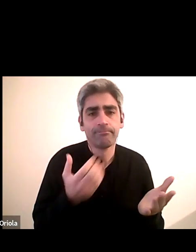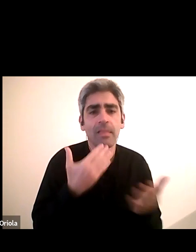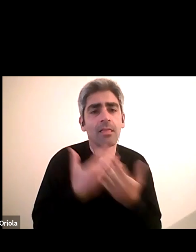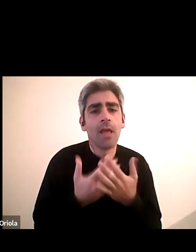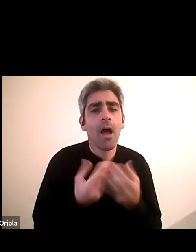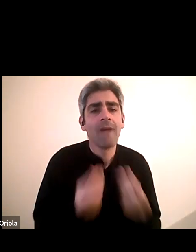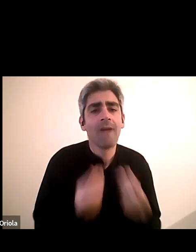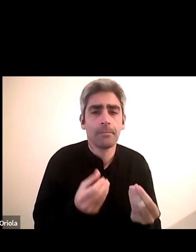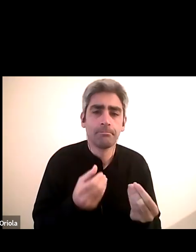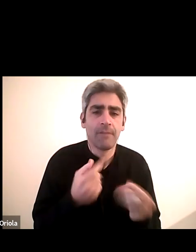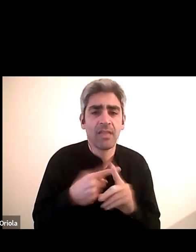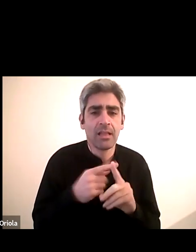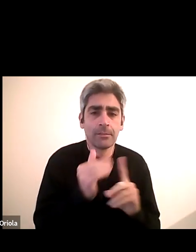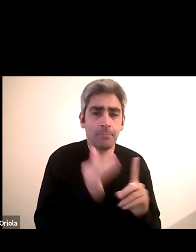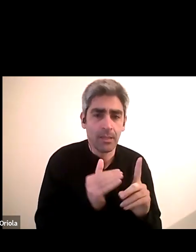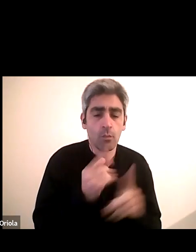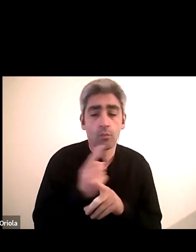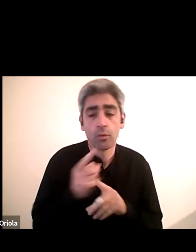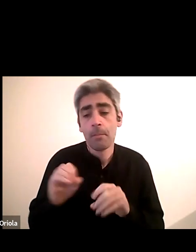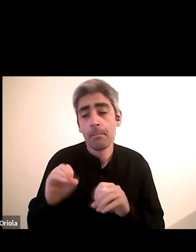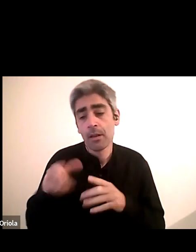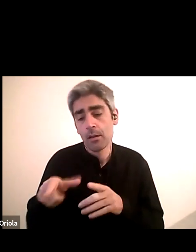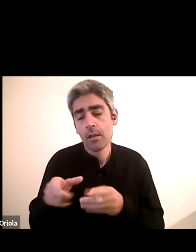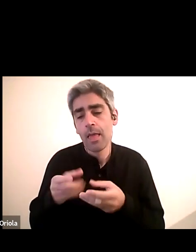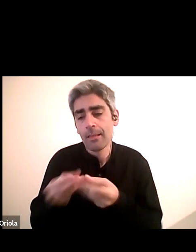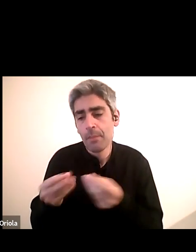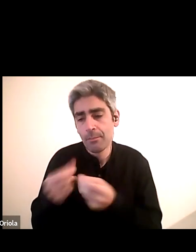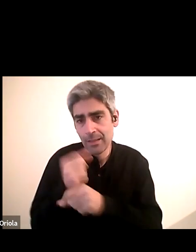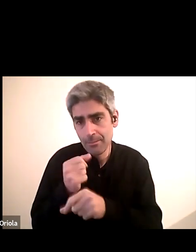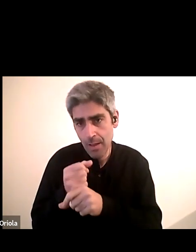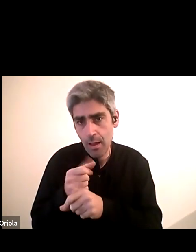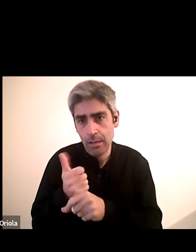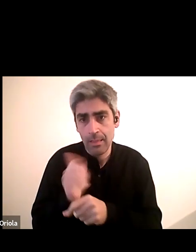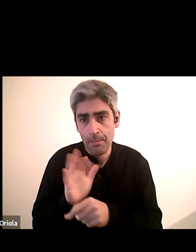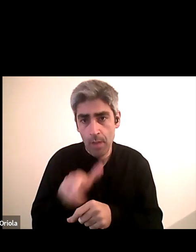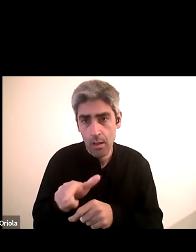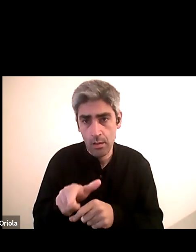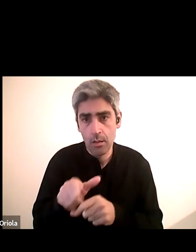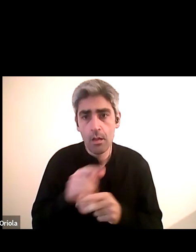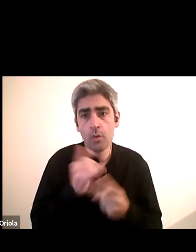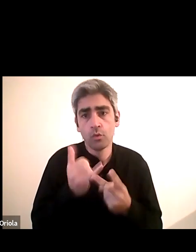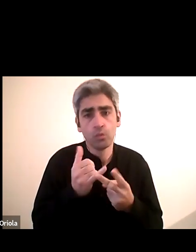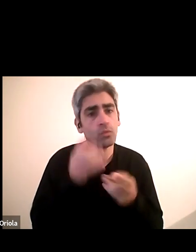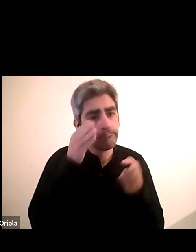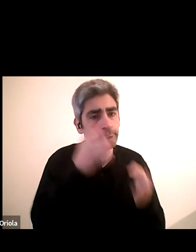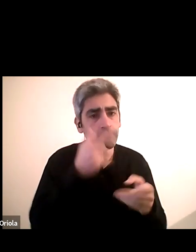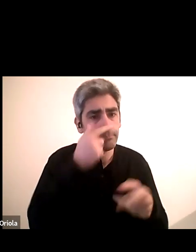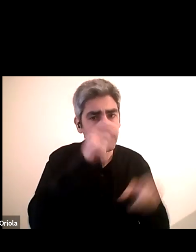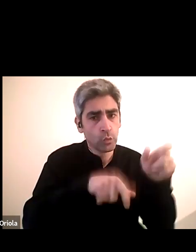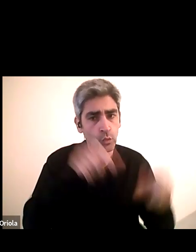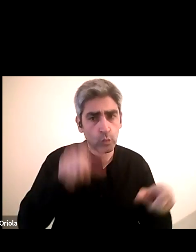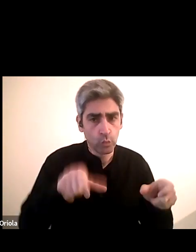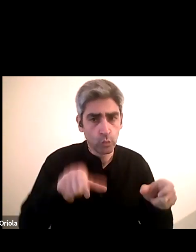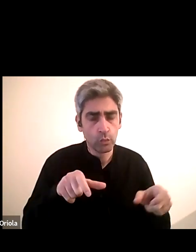as primeiras se dirigem a equipamentos de trabalho e as segundas, e ainda bem que assim é, se dirigem a pessoas e o grau